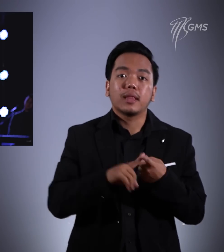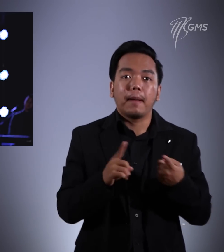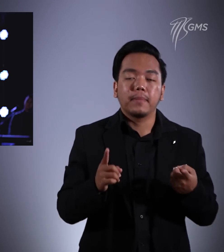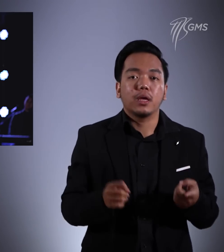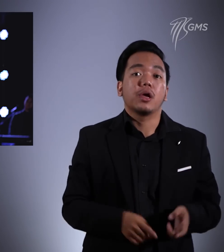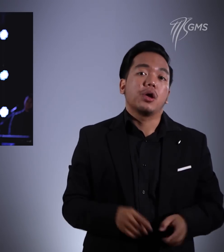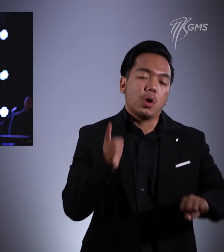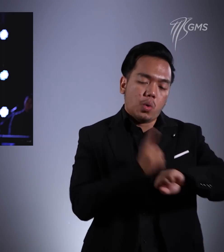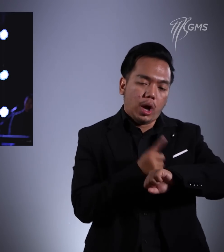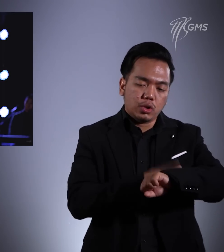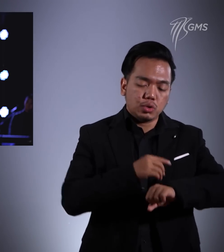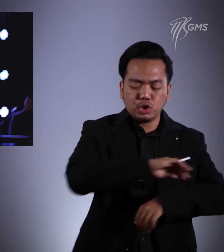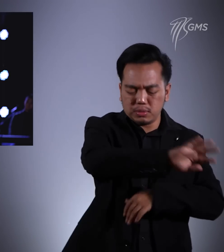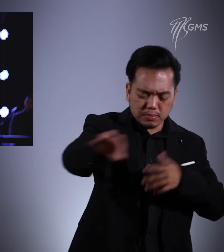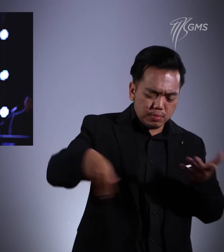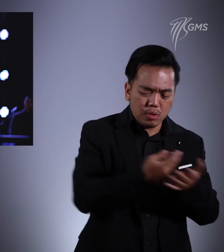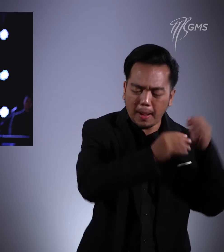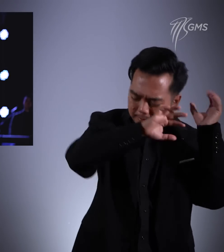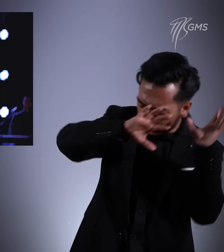God is never gone.